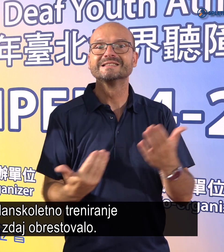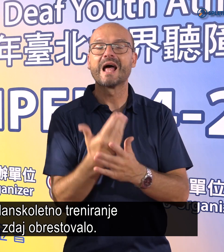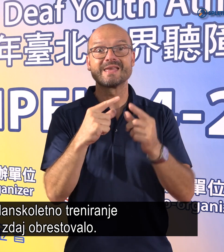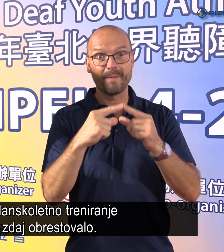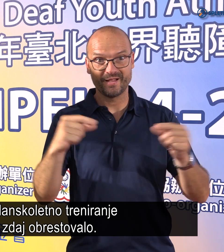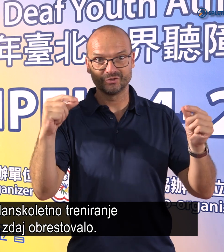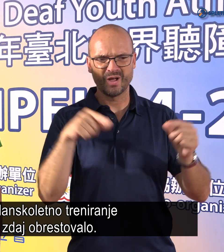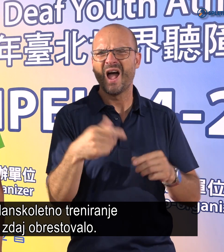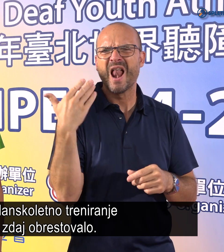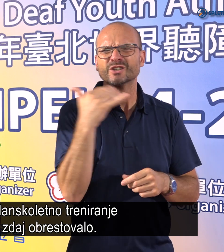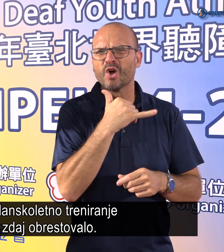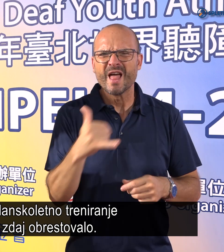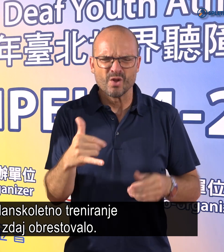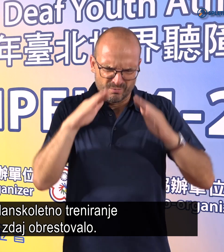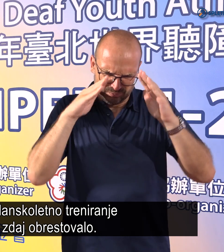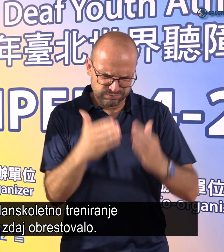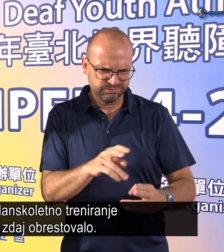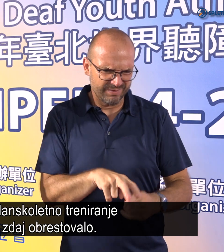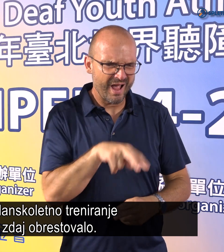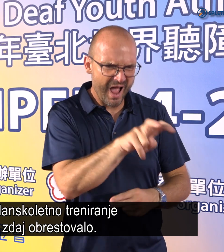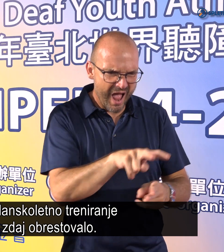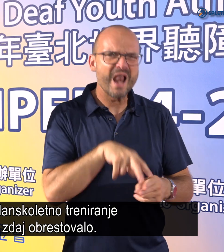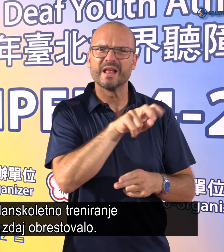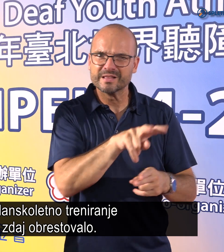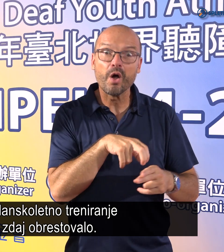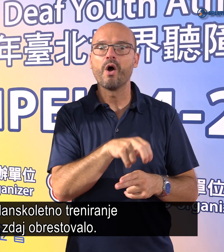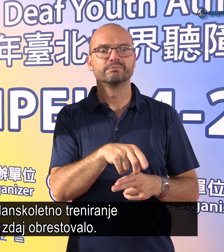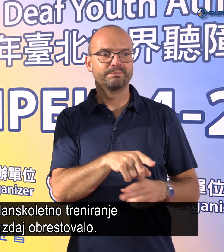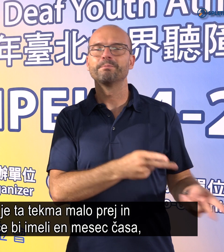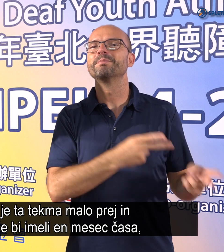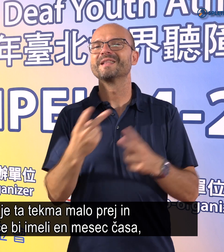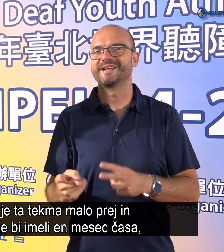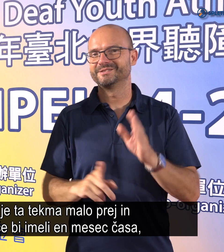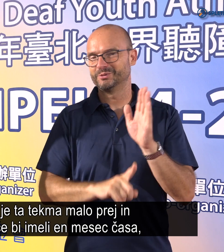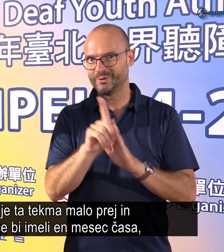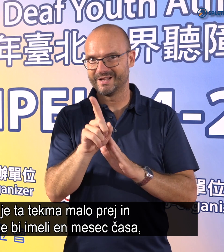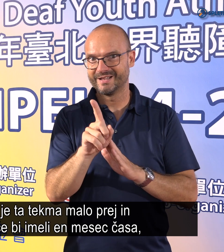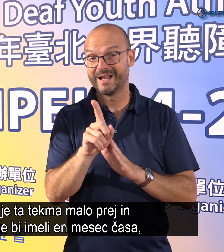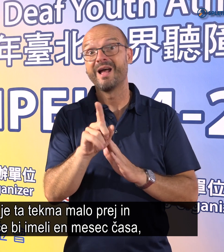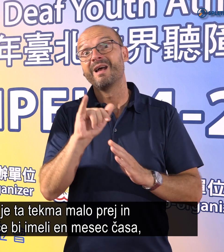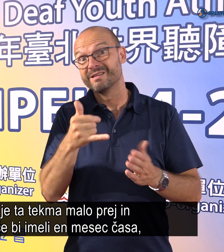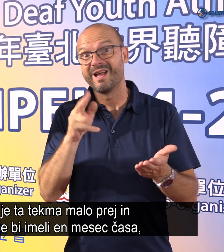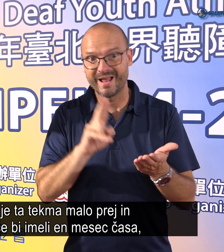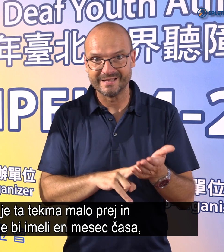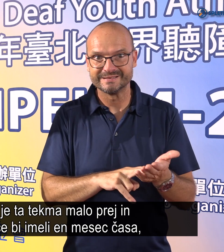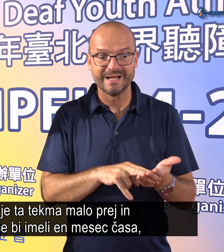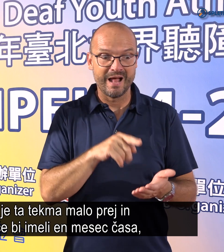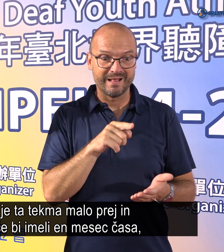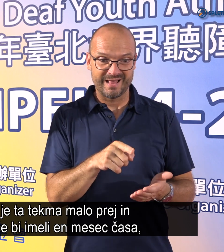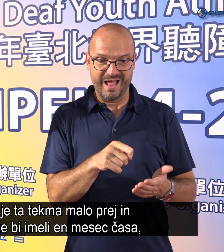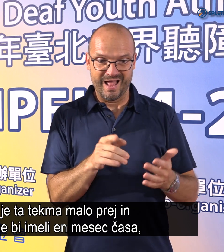se je to lanskoletno treniranje nekako zdaj obrestovalo. Je pa res, da je ta tekma malo